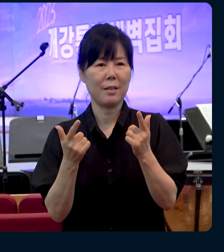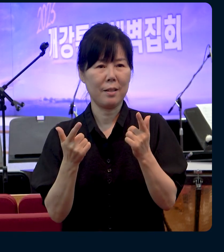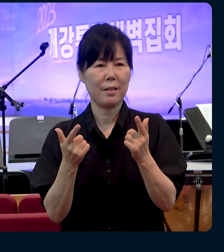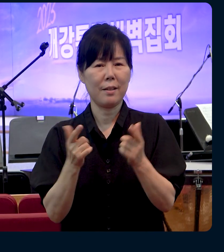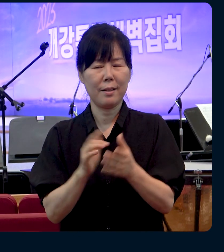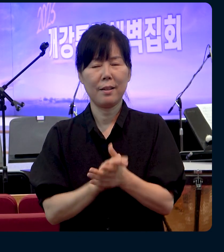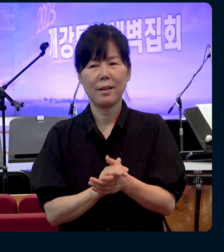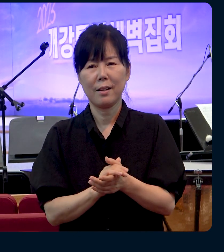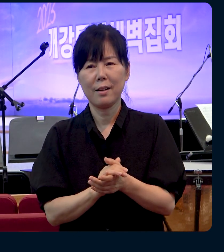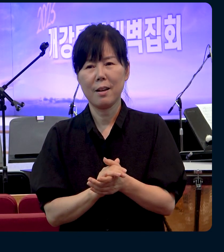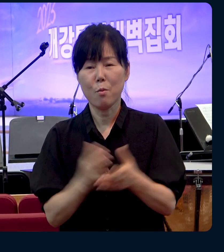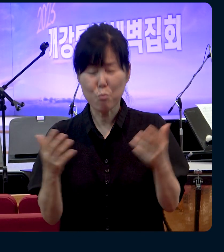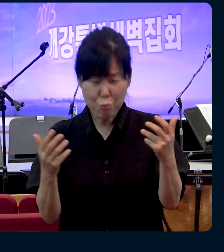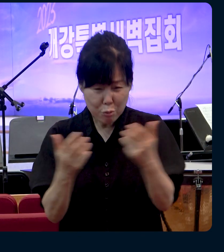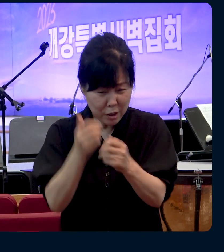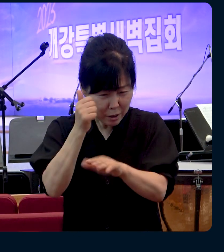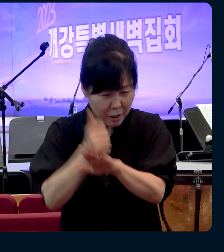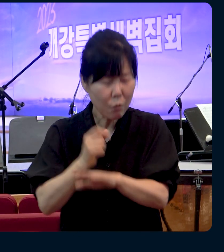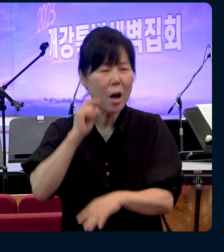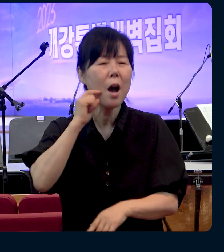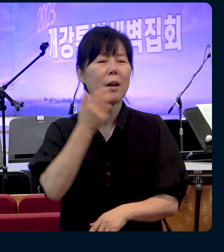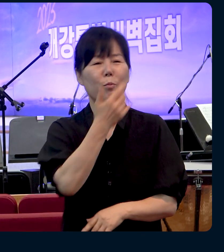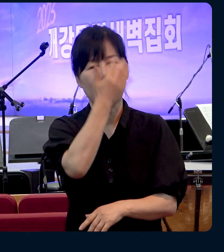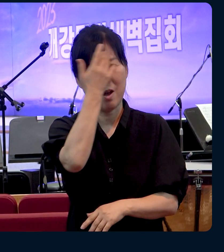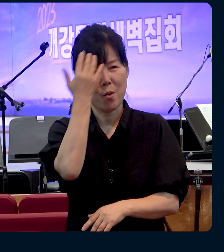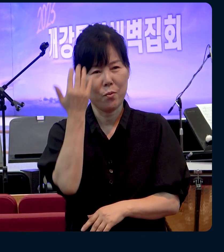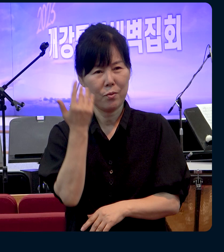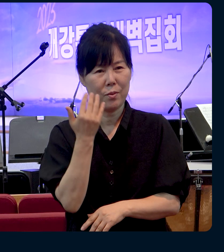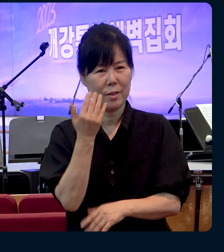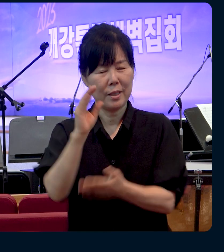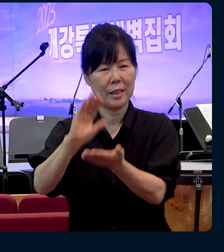그리스도인의 삶은 풍성하고 그래서 아름다워야 돼요.